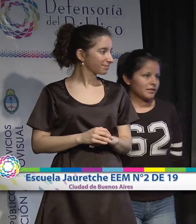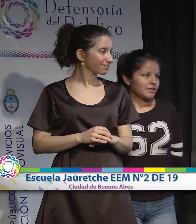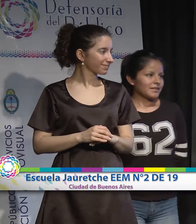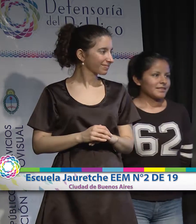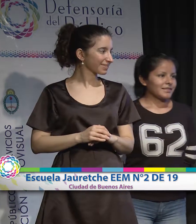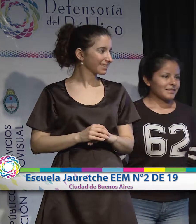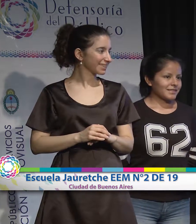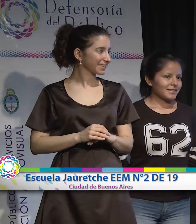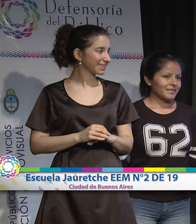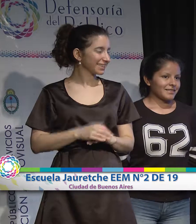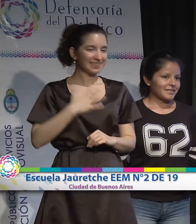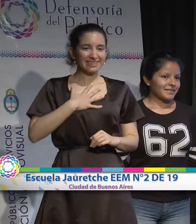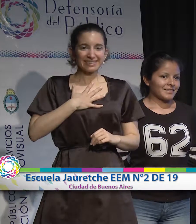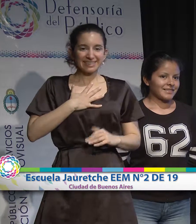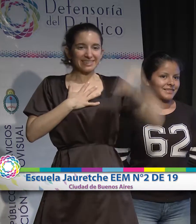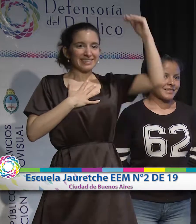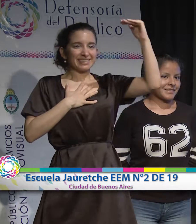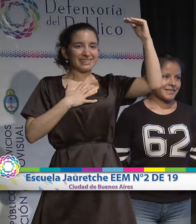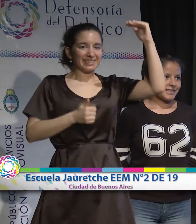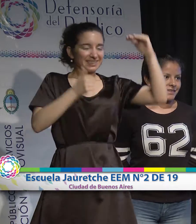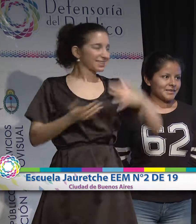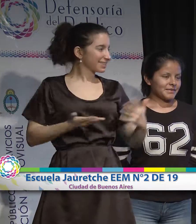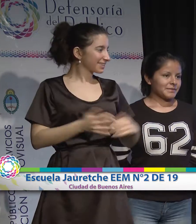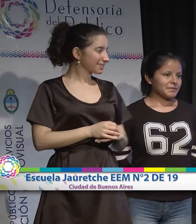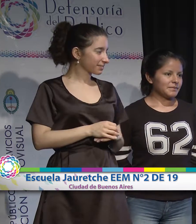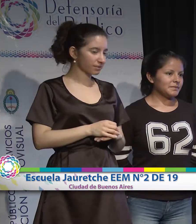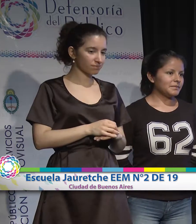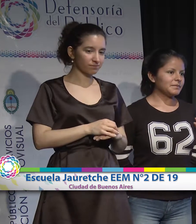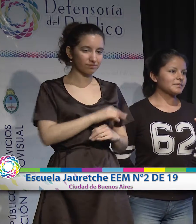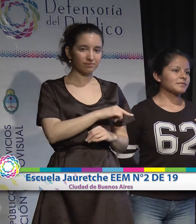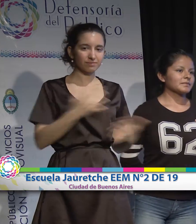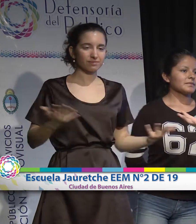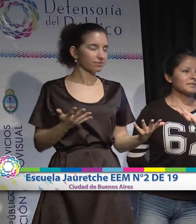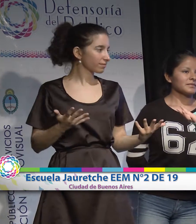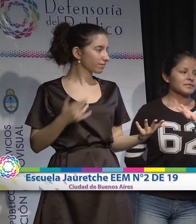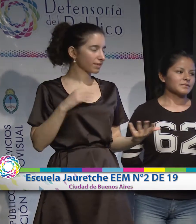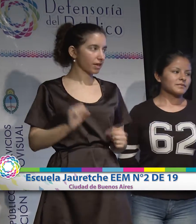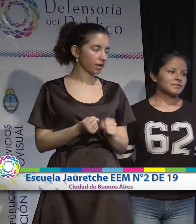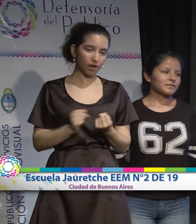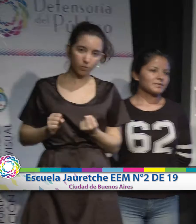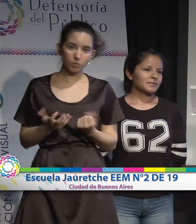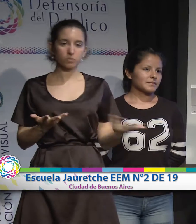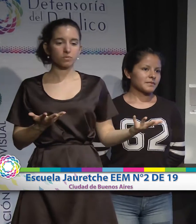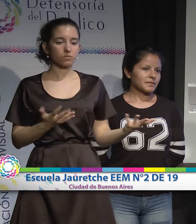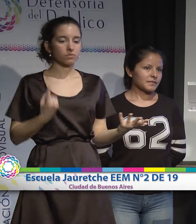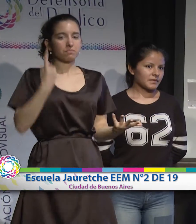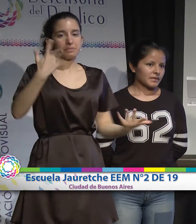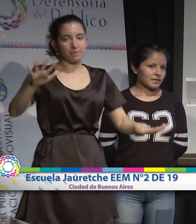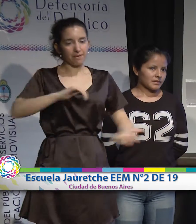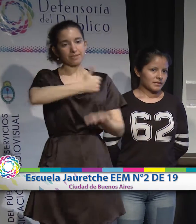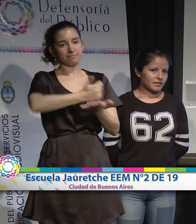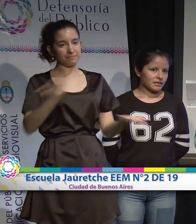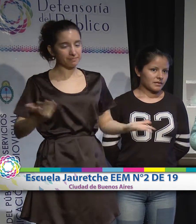¡Uy! Me siento alta. Bueno, cuestión. quiero decir que estoy nerviosa. Bueno, la primera vez. Y